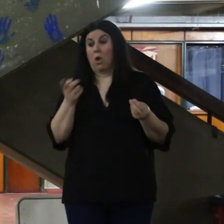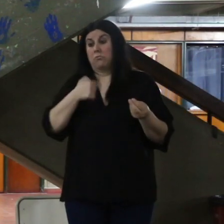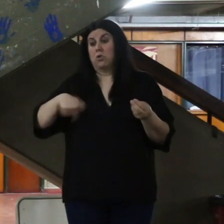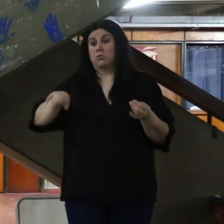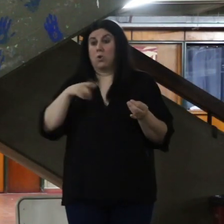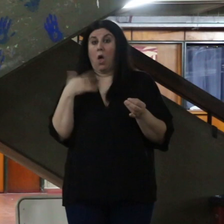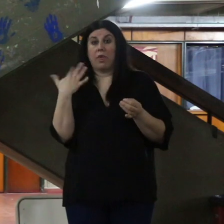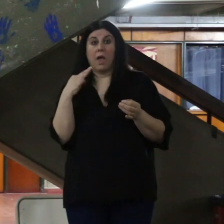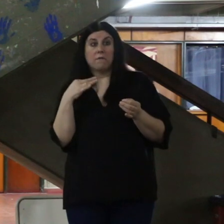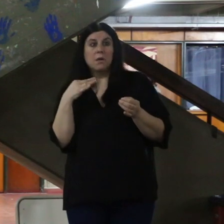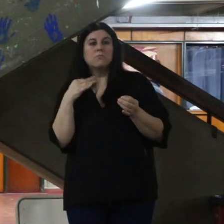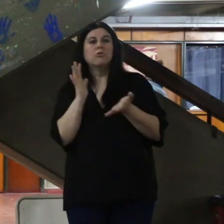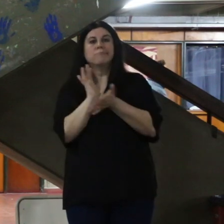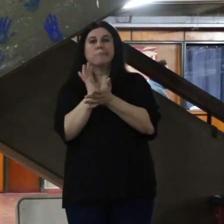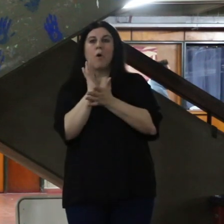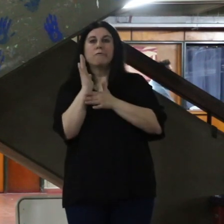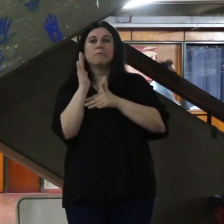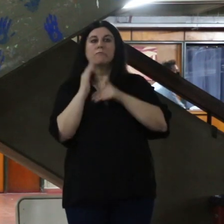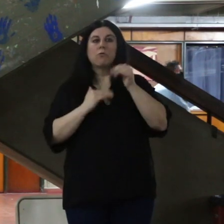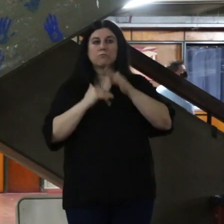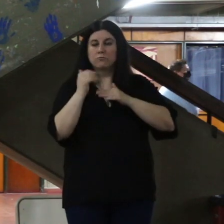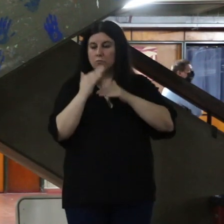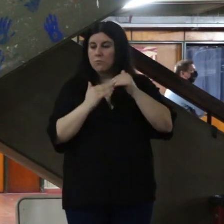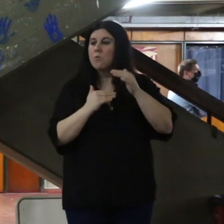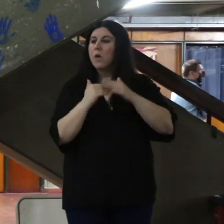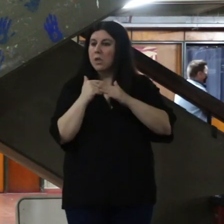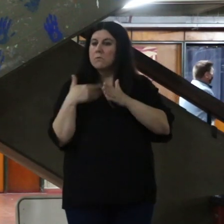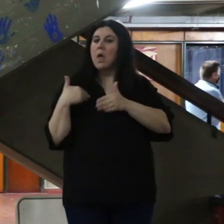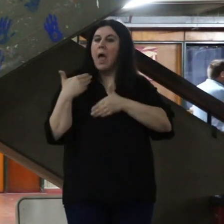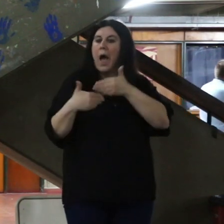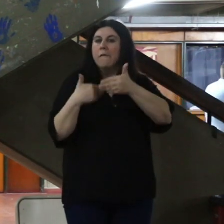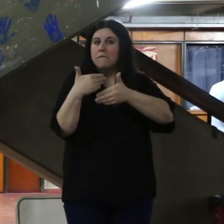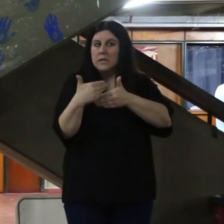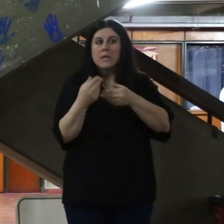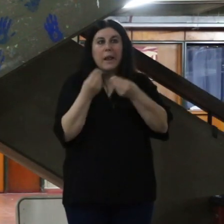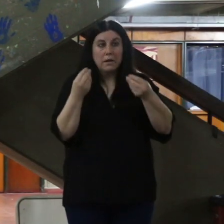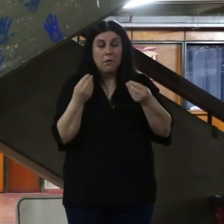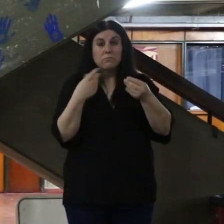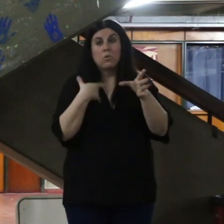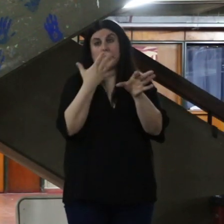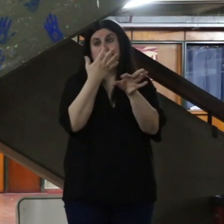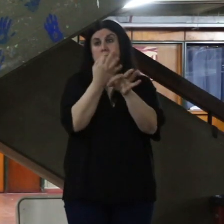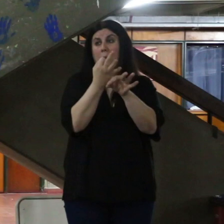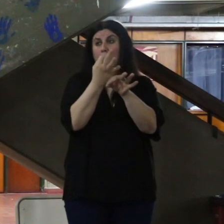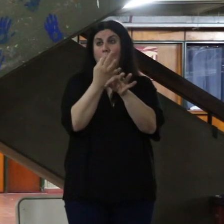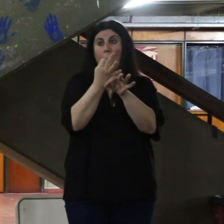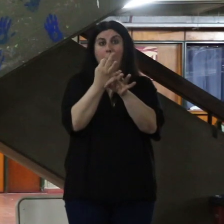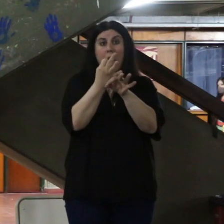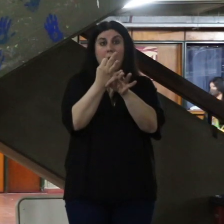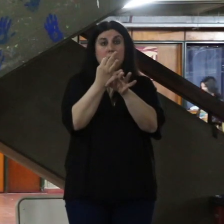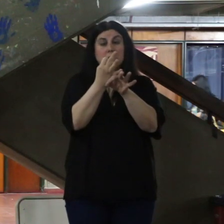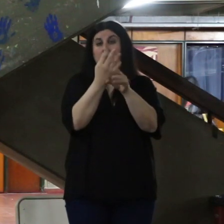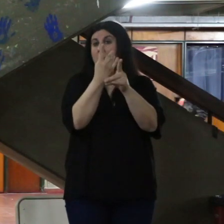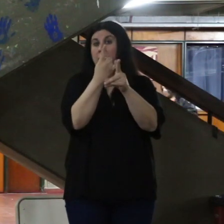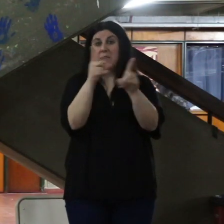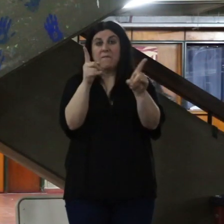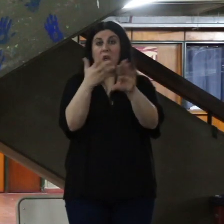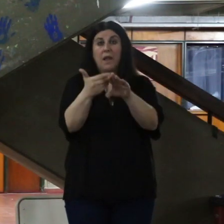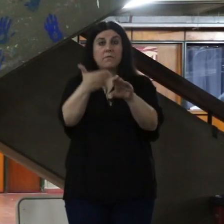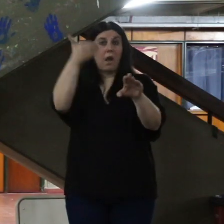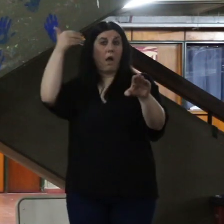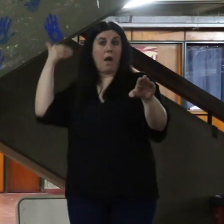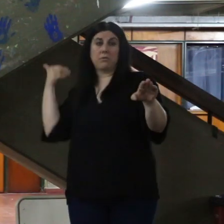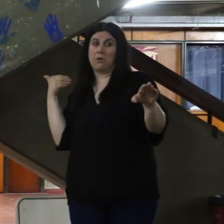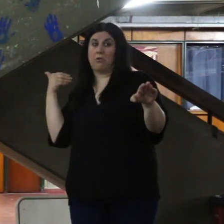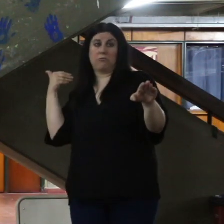avanzar en construir una escuela al menos distinta a la